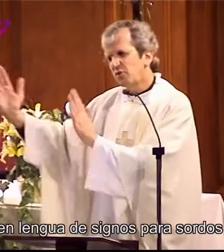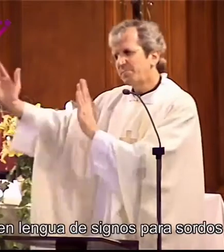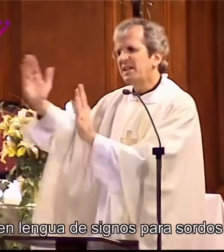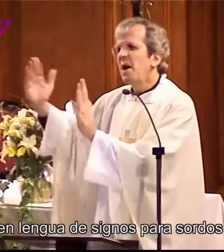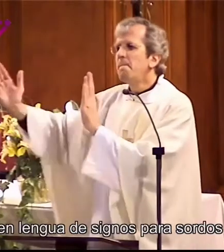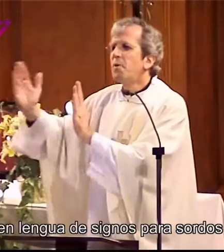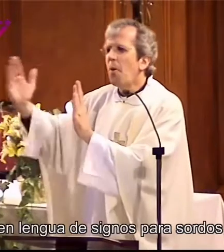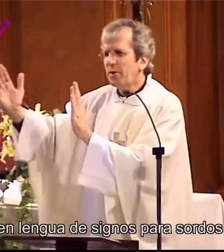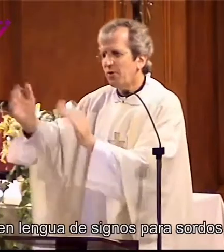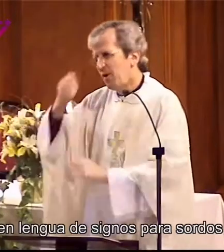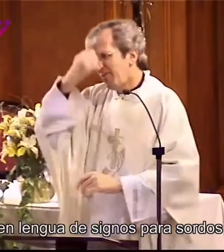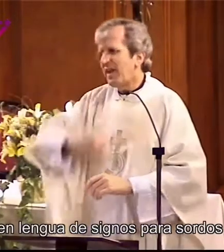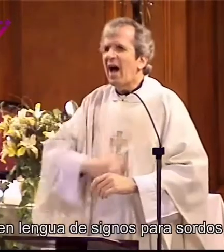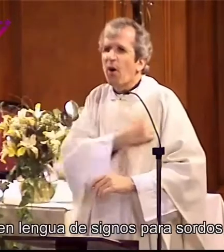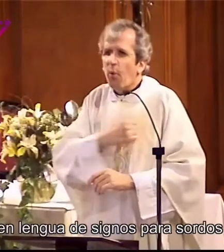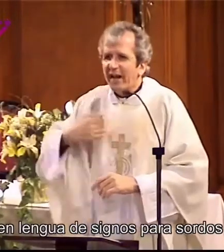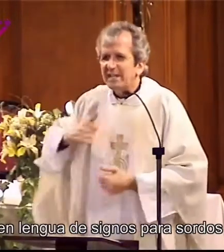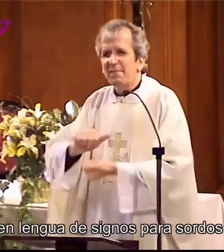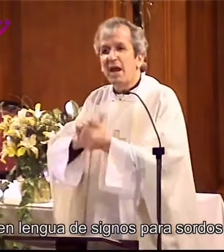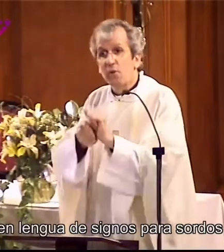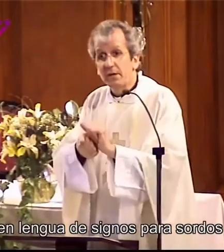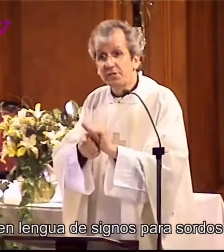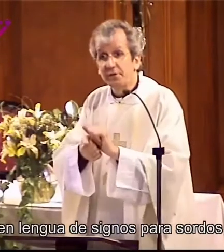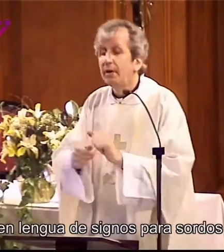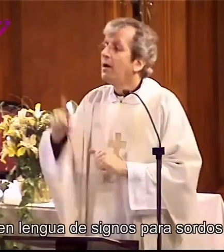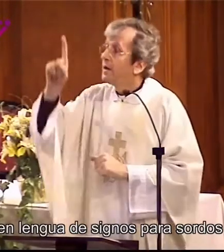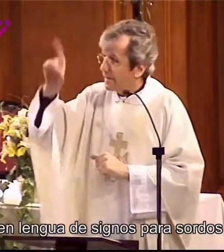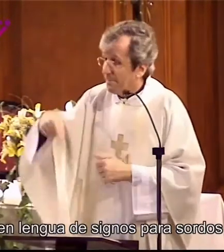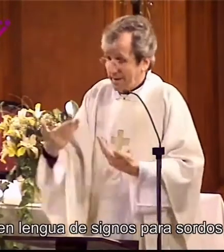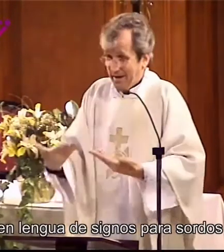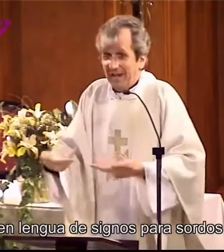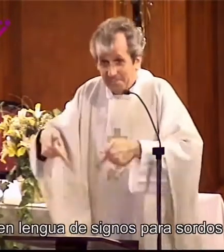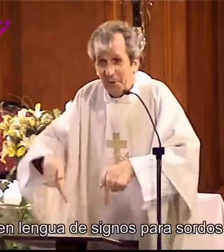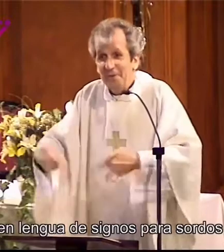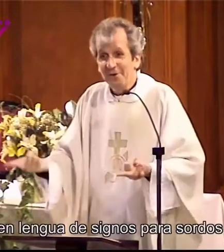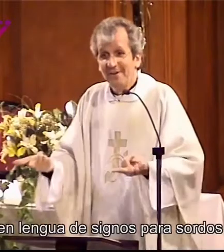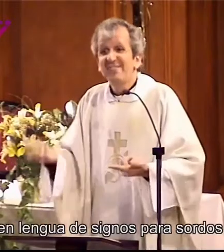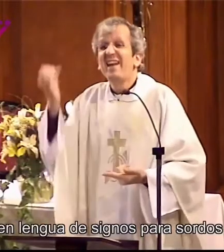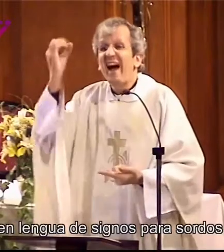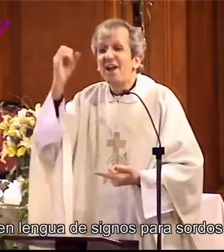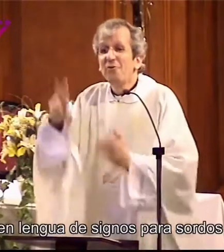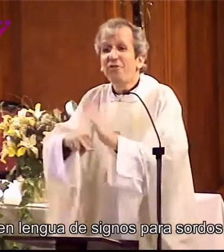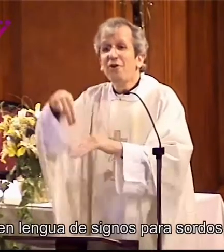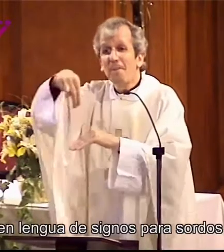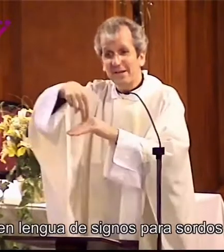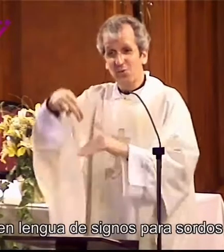es más propio de la cuaresma, la conversión, también es propio del anuncio pascual.